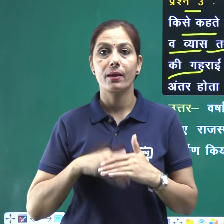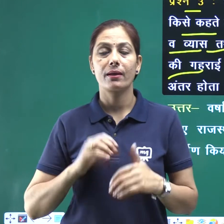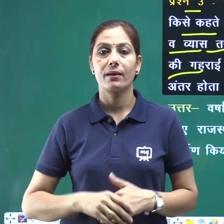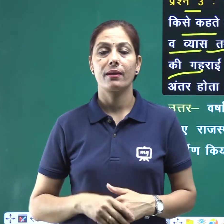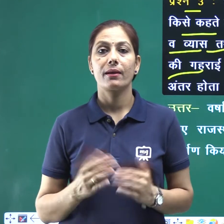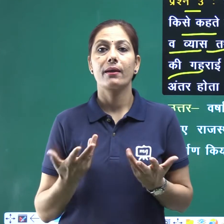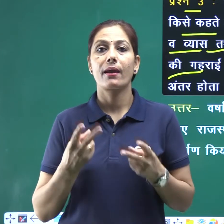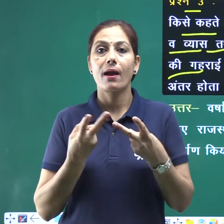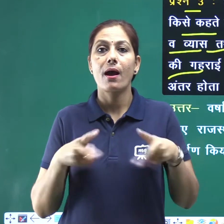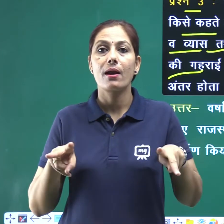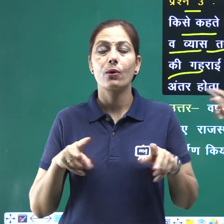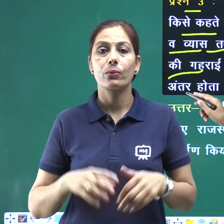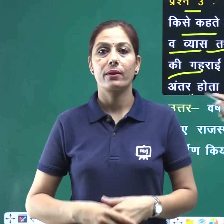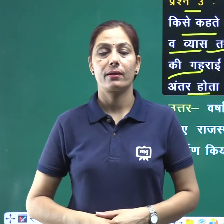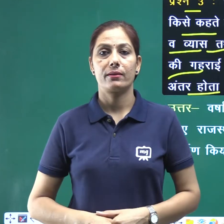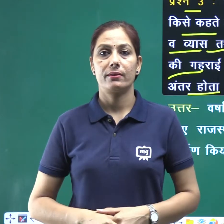क्या अंतर होता है?